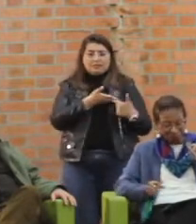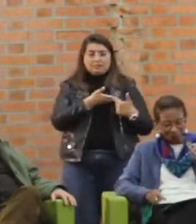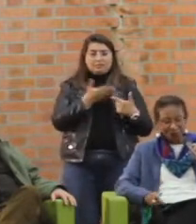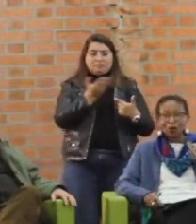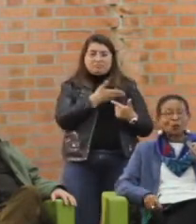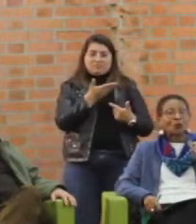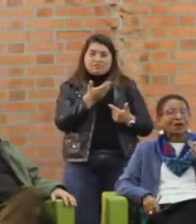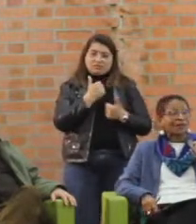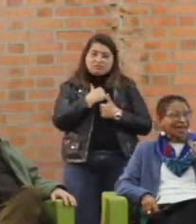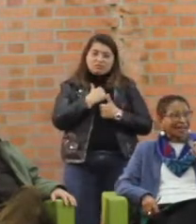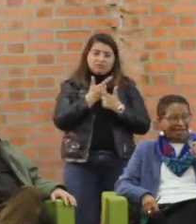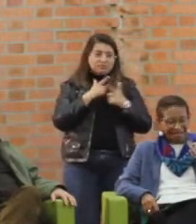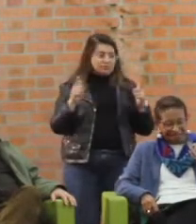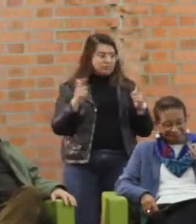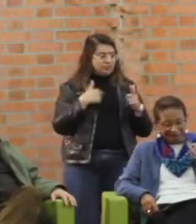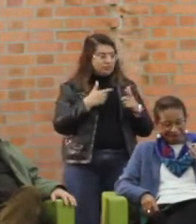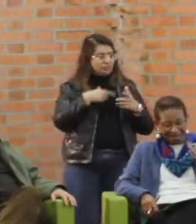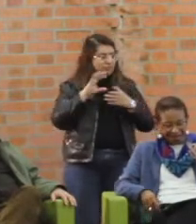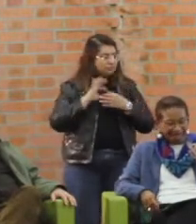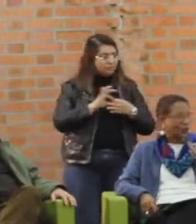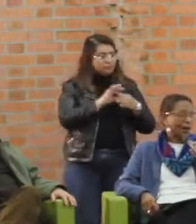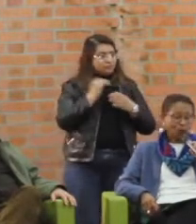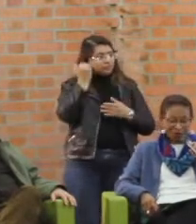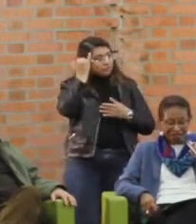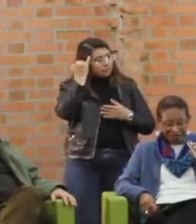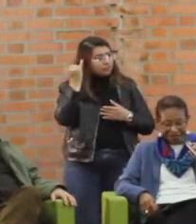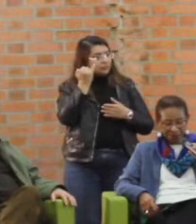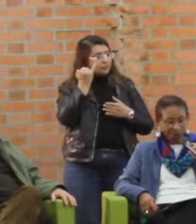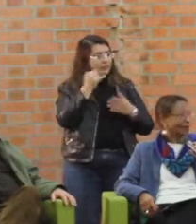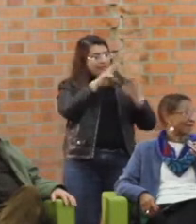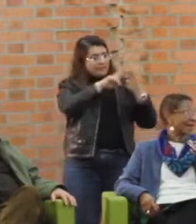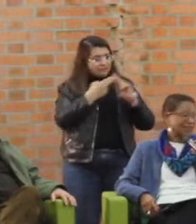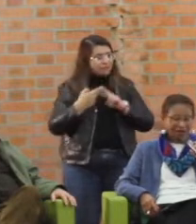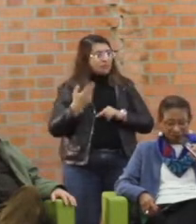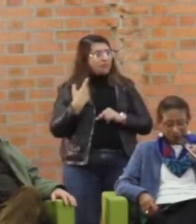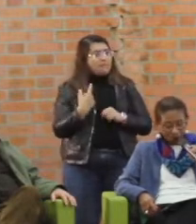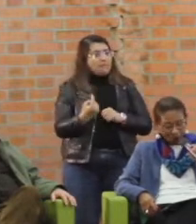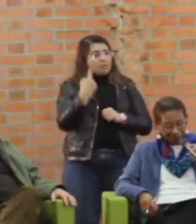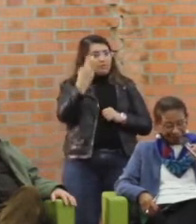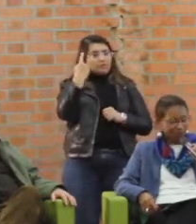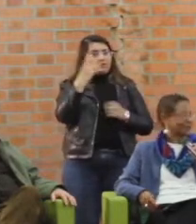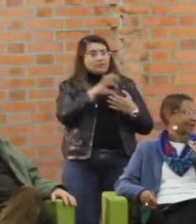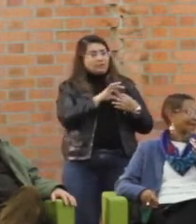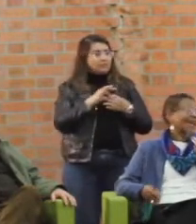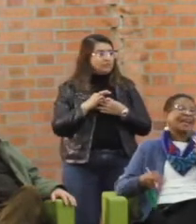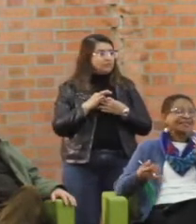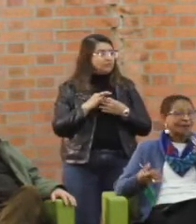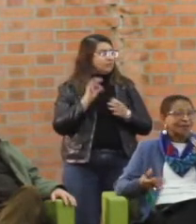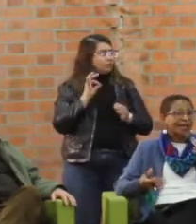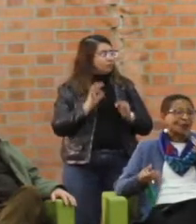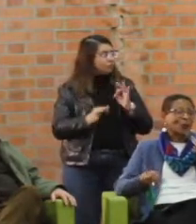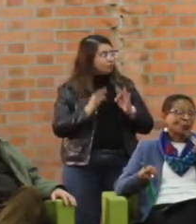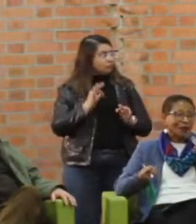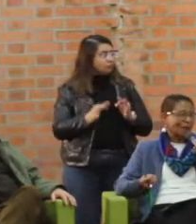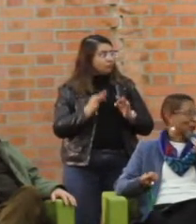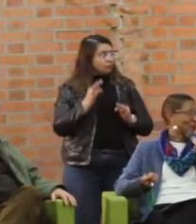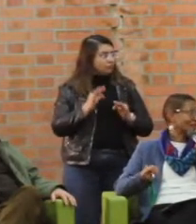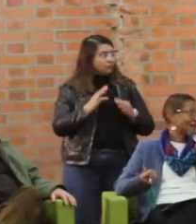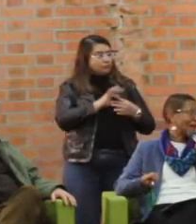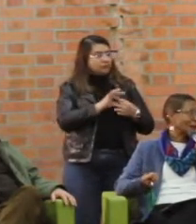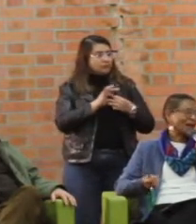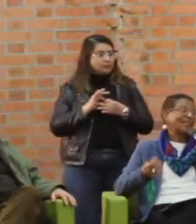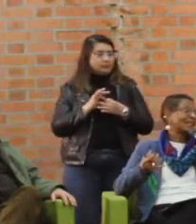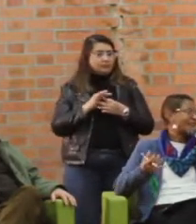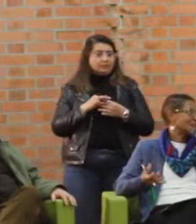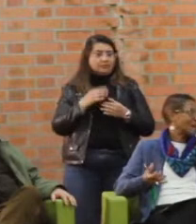maternalismo como una vía legítima de acceso a la política y a la Esfera pública el lanzamiento de un premio